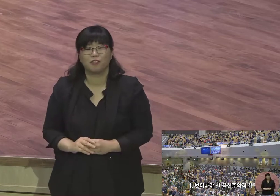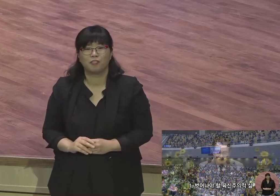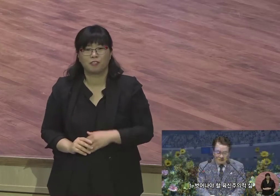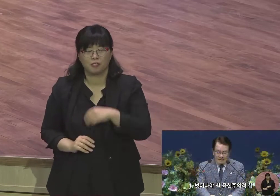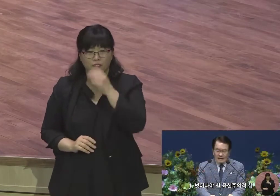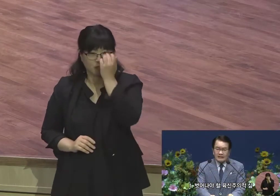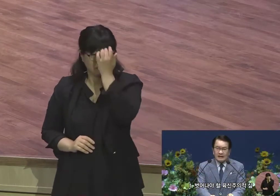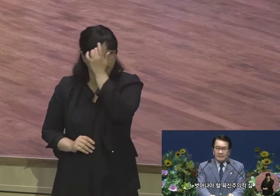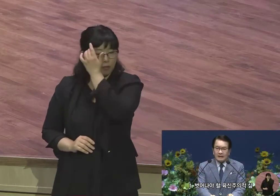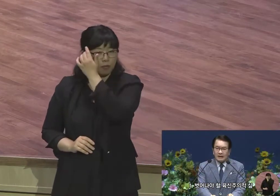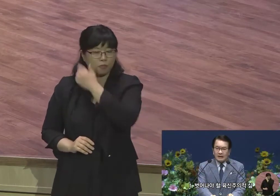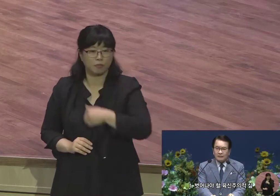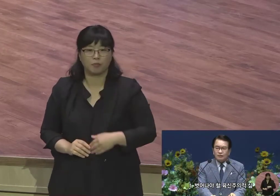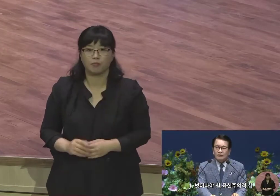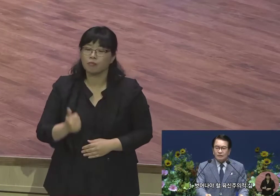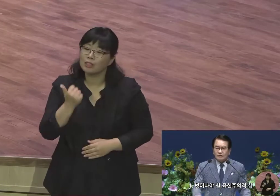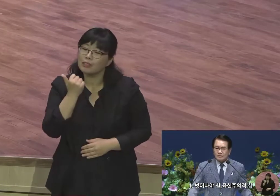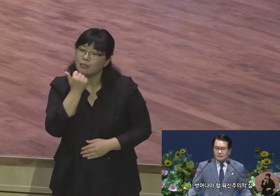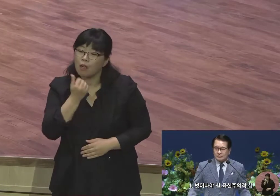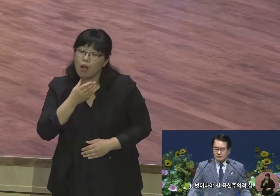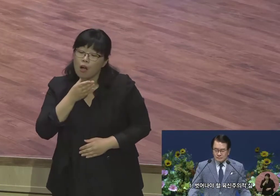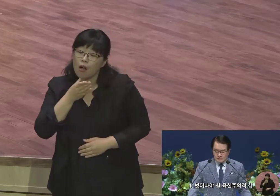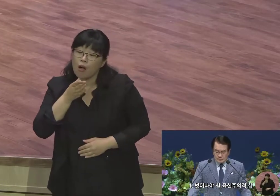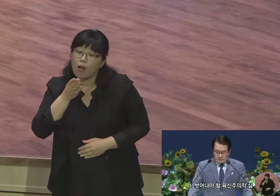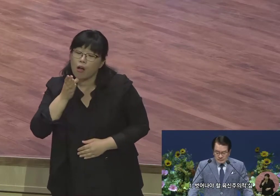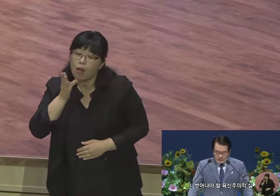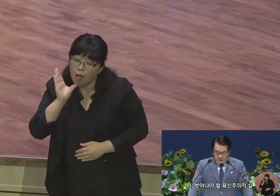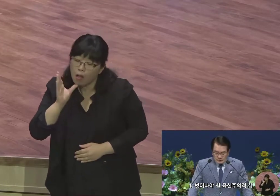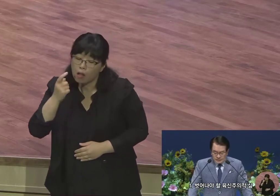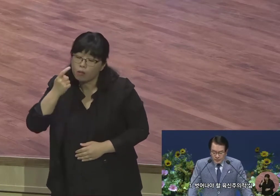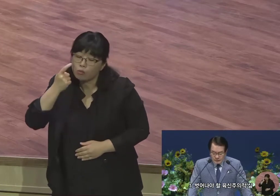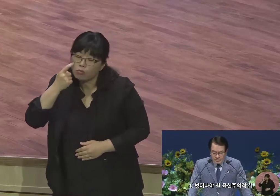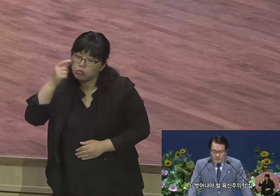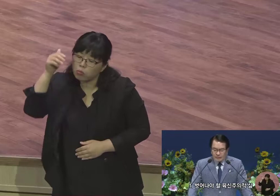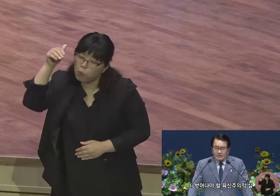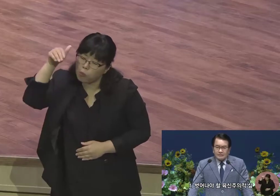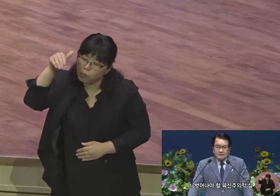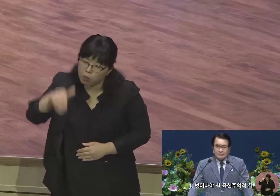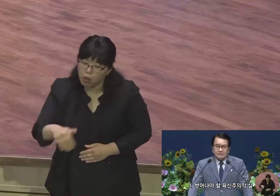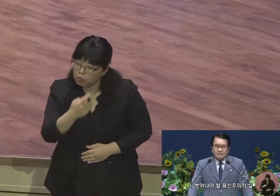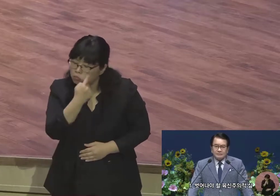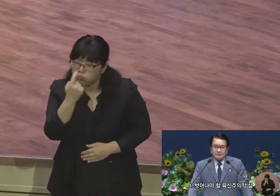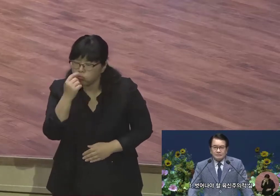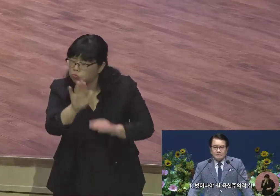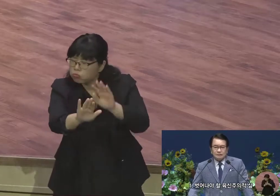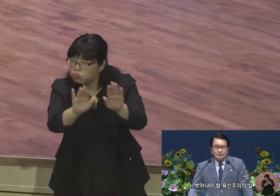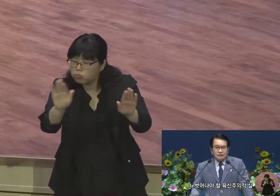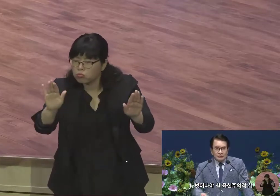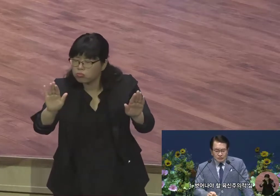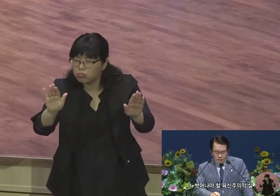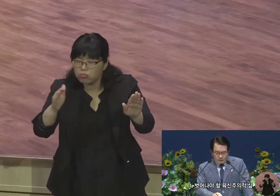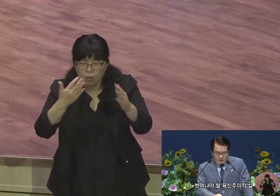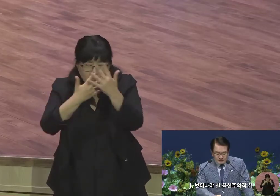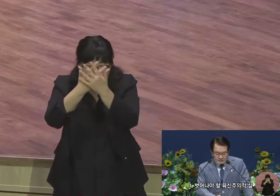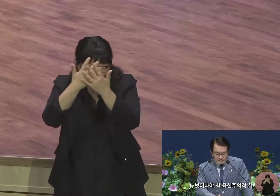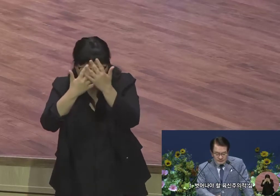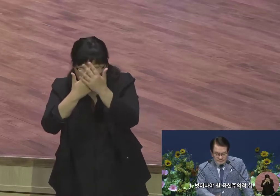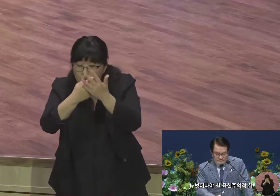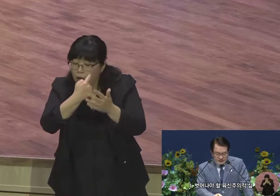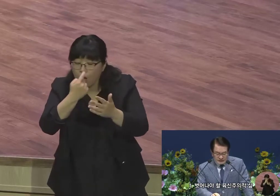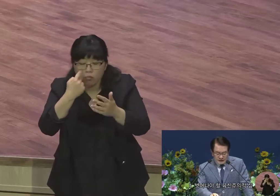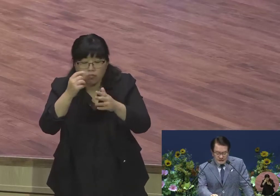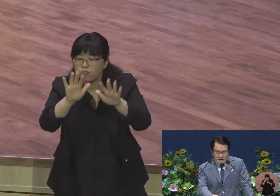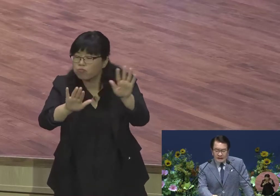이삭이 나이가 많아 눈이 어두워졌어 보지를 못했어 눈이 어두워